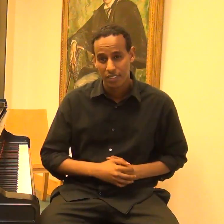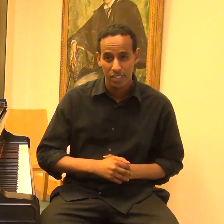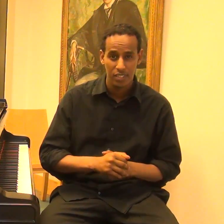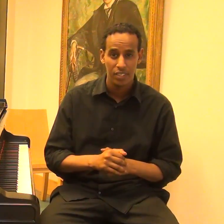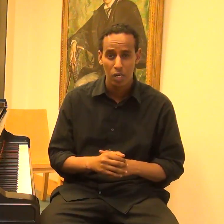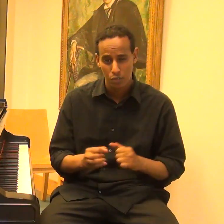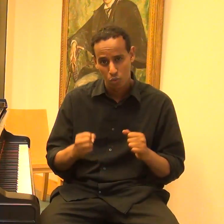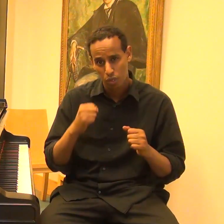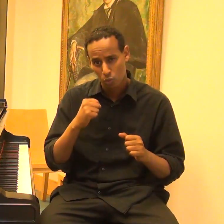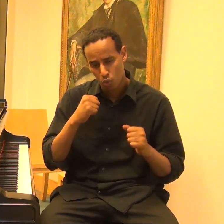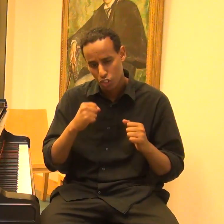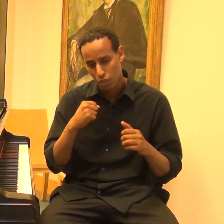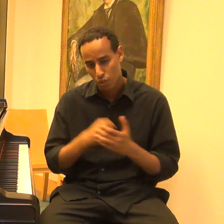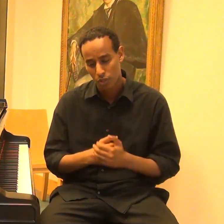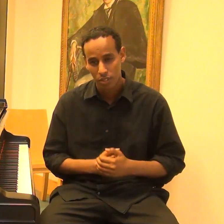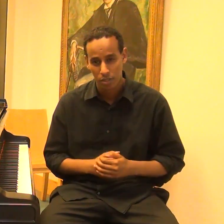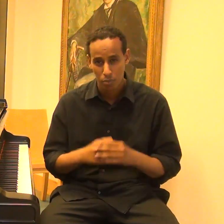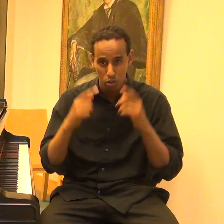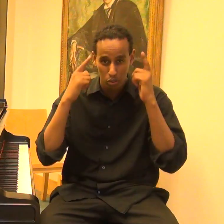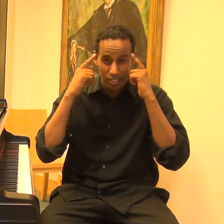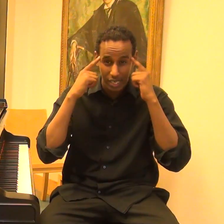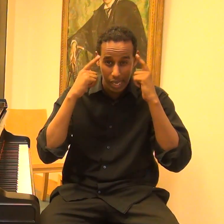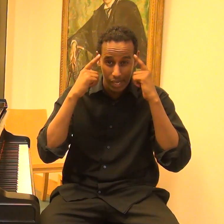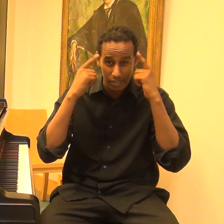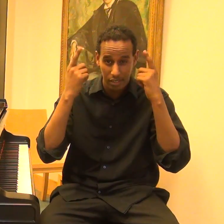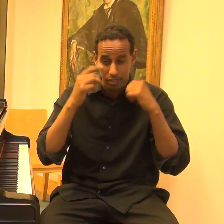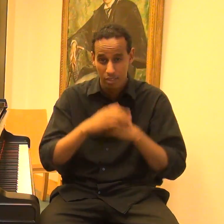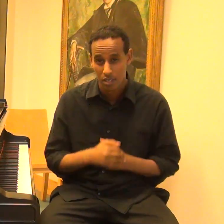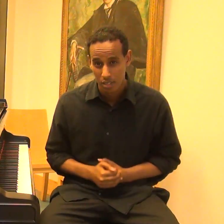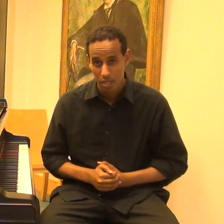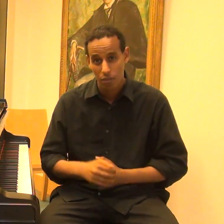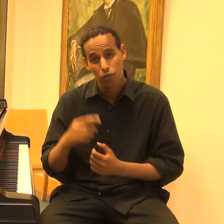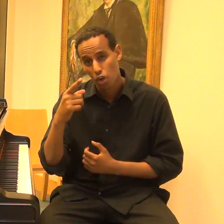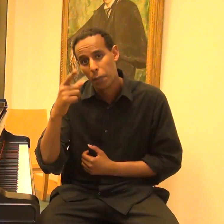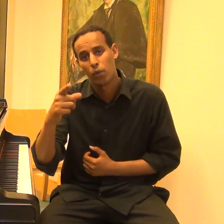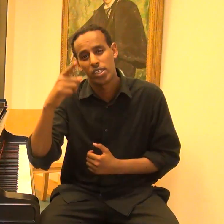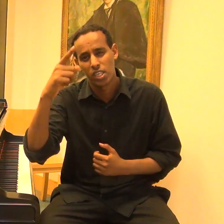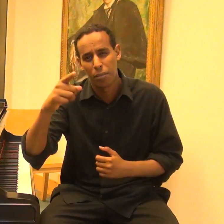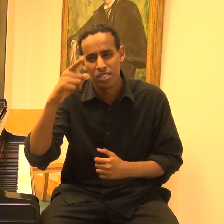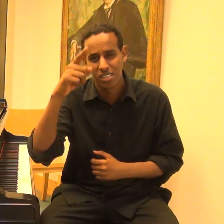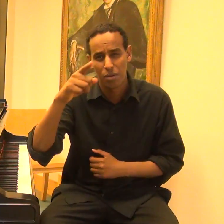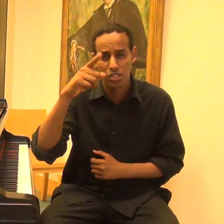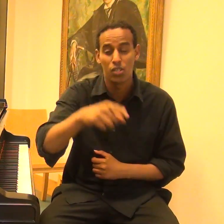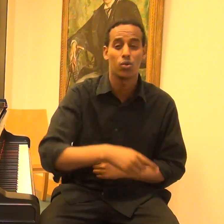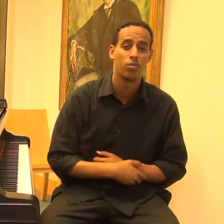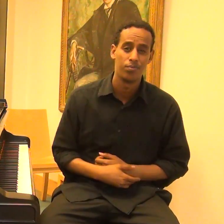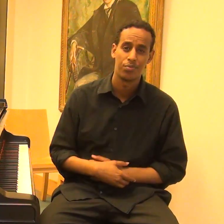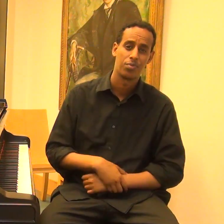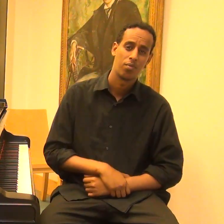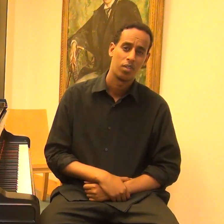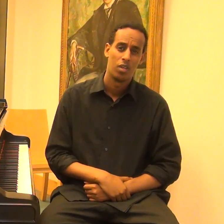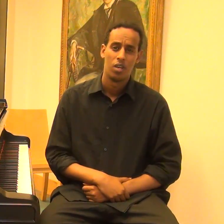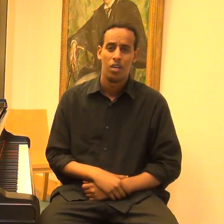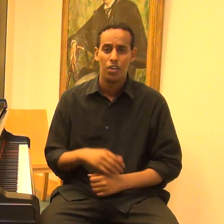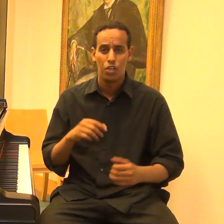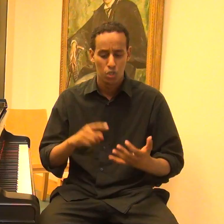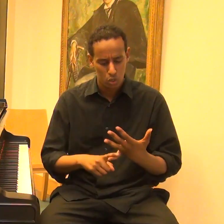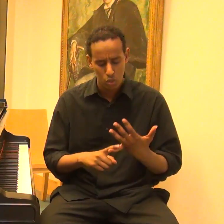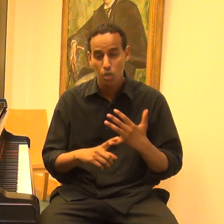y es luchador mu muy inteligente tamb sabes eso Yo no soy